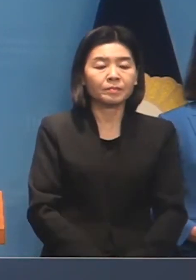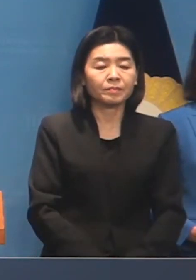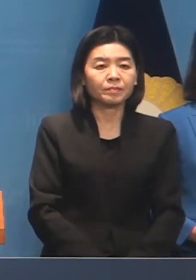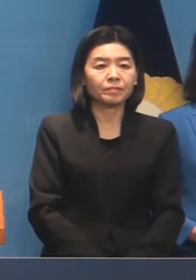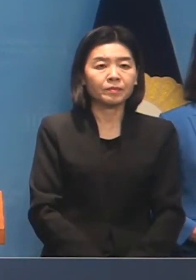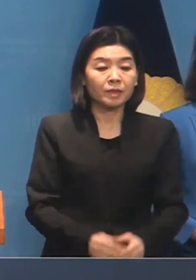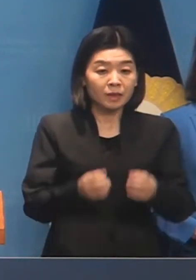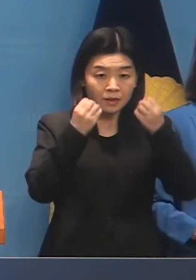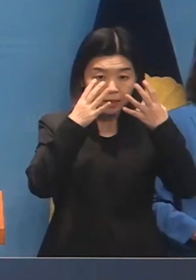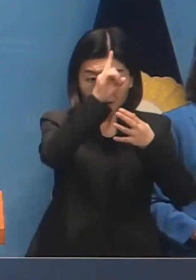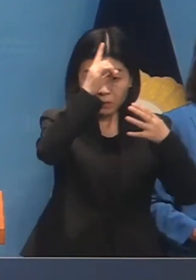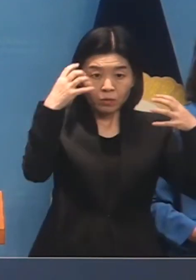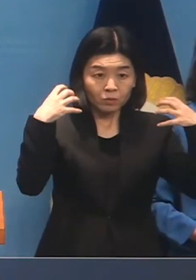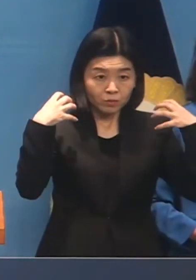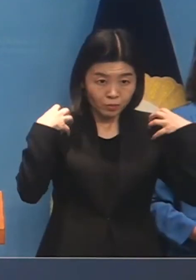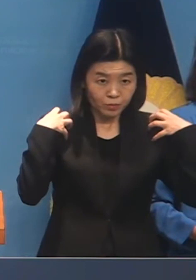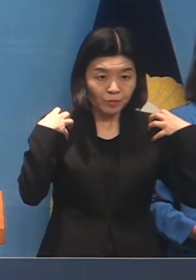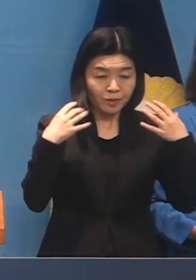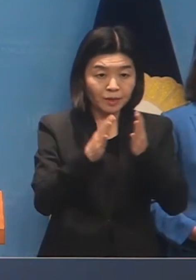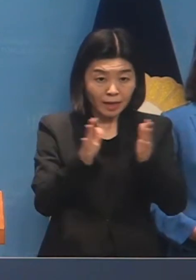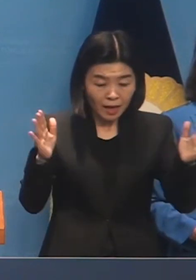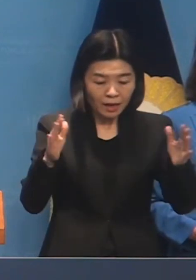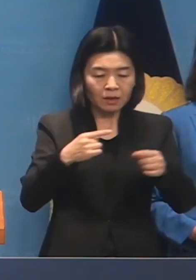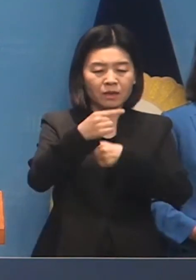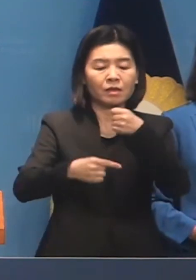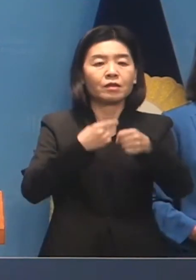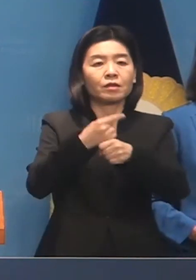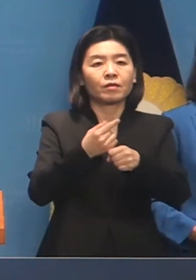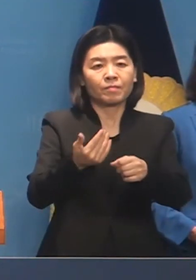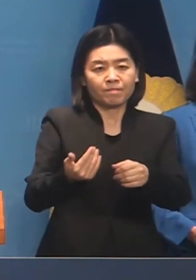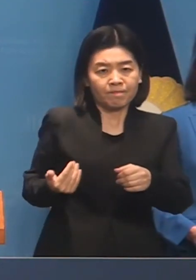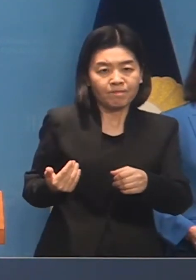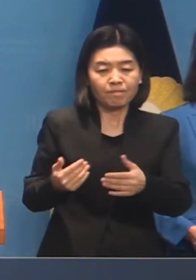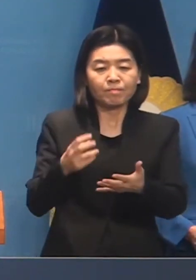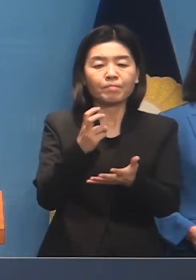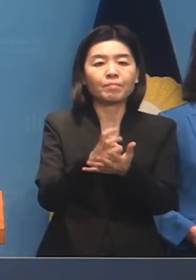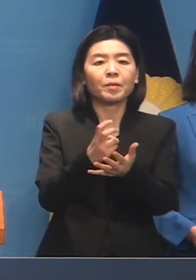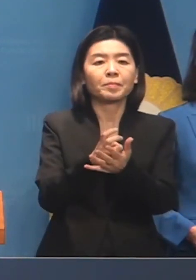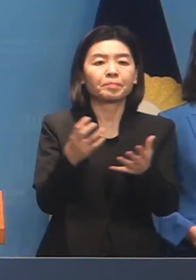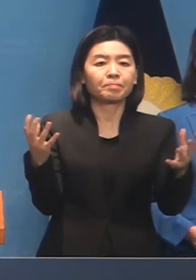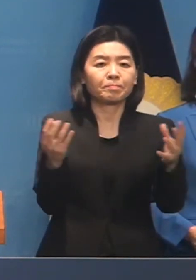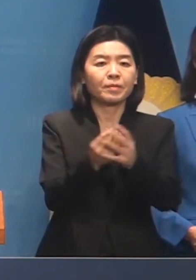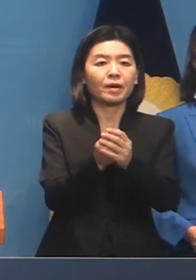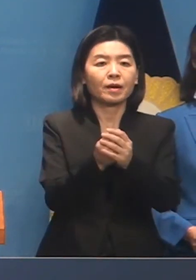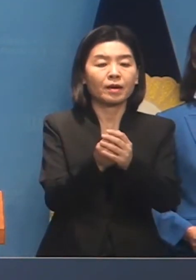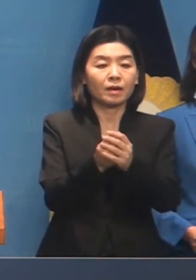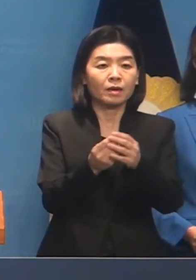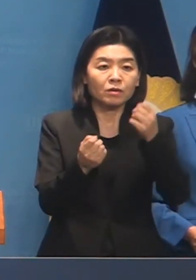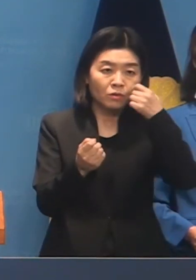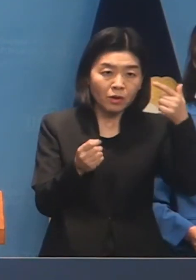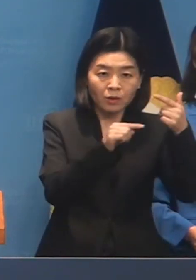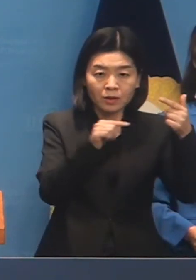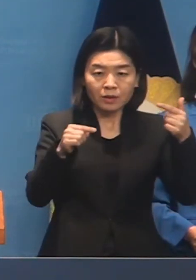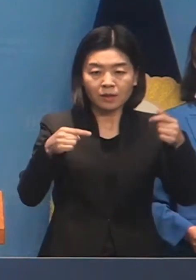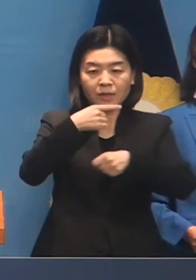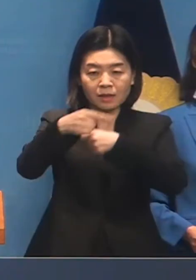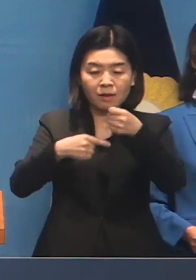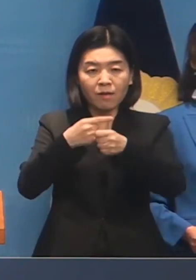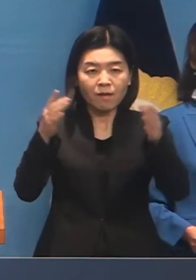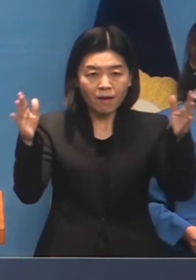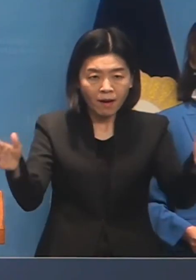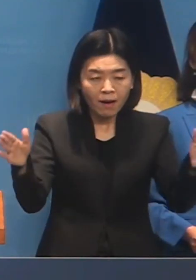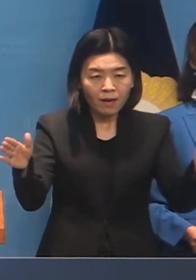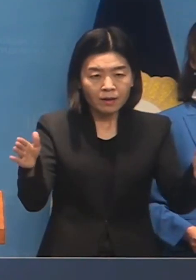새 정부 출범 이후 1년 이내 법제화를 완료하고 6개월에서 1년의 유예 기간을